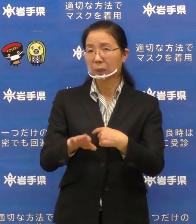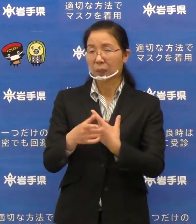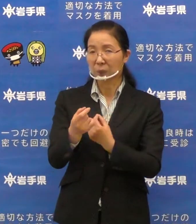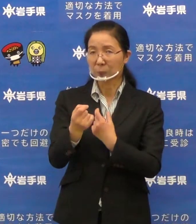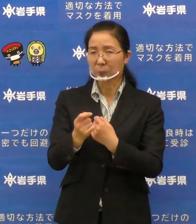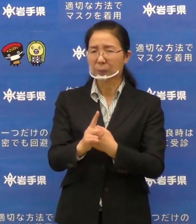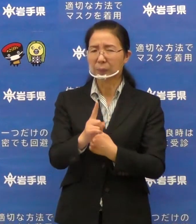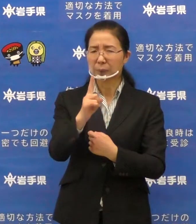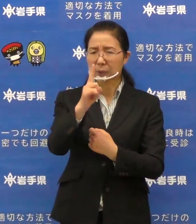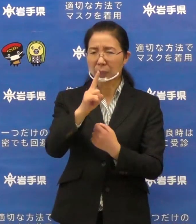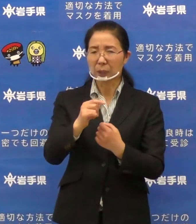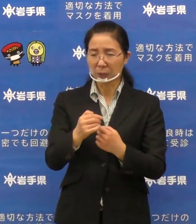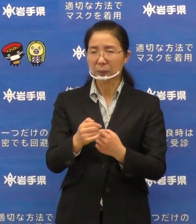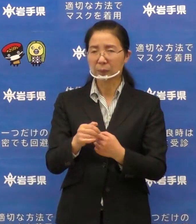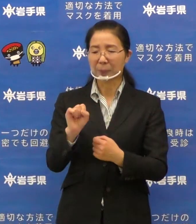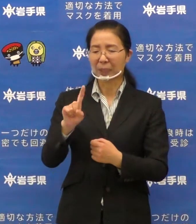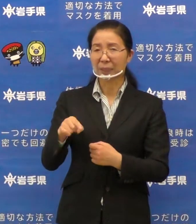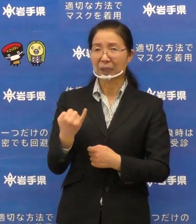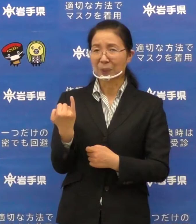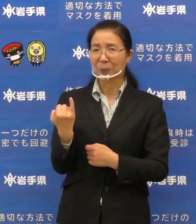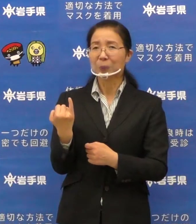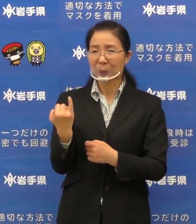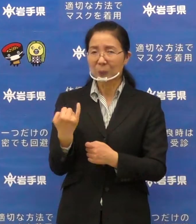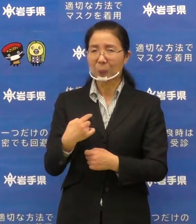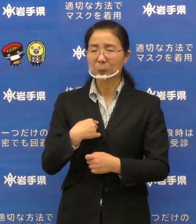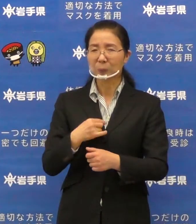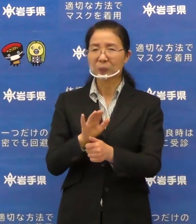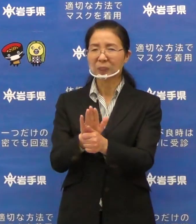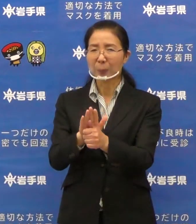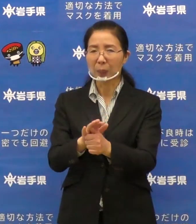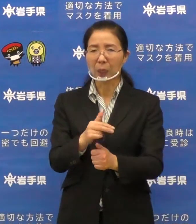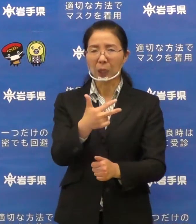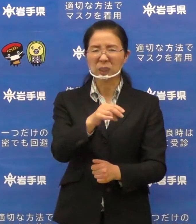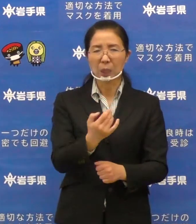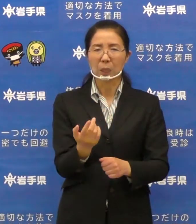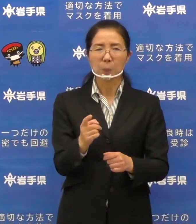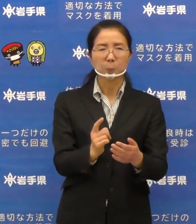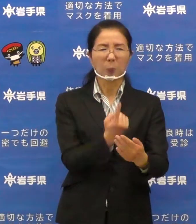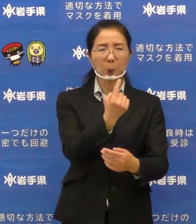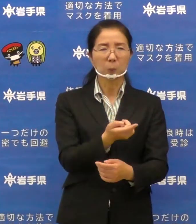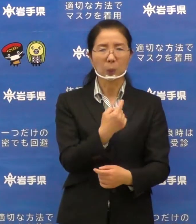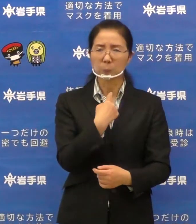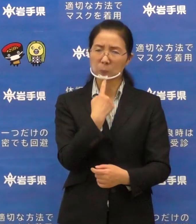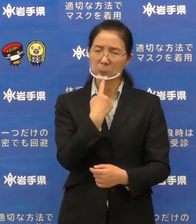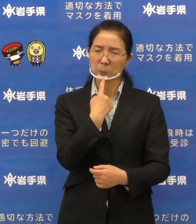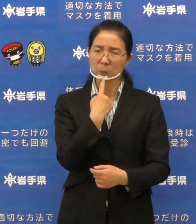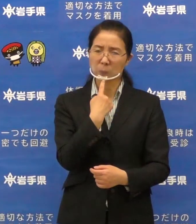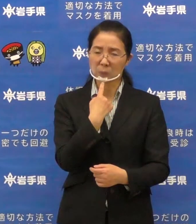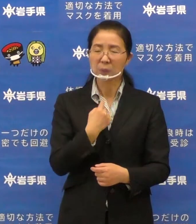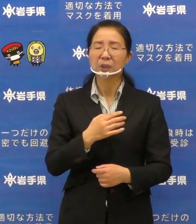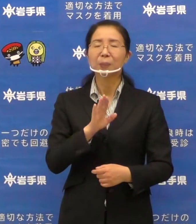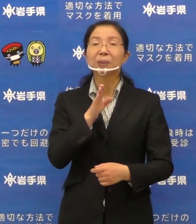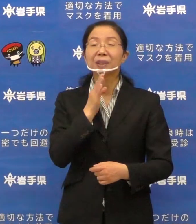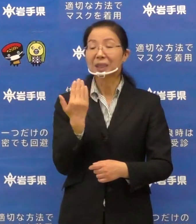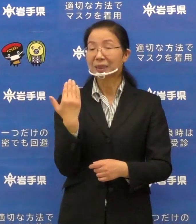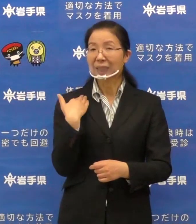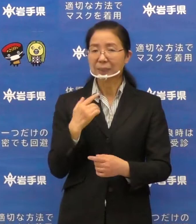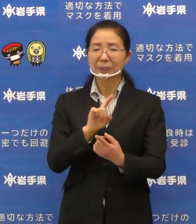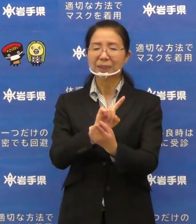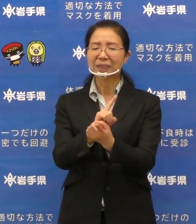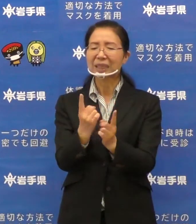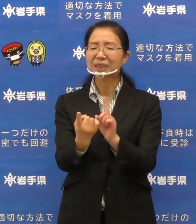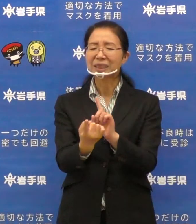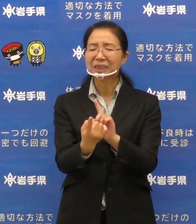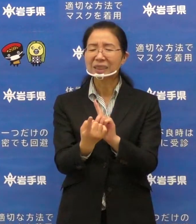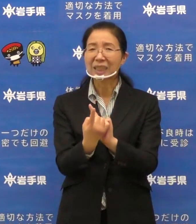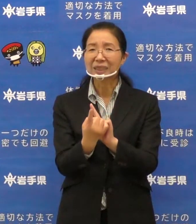一度その佐野さんの質問の際に私は新年隊になられたという話がありましたが、今日のお話だと臨機応変対応するということで若干実体化して